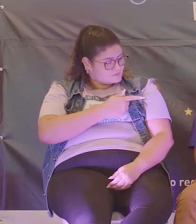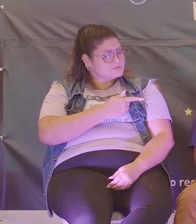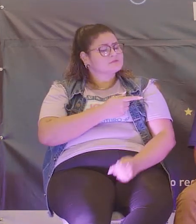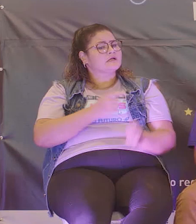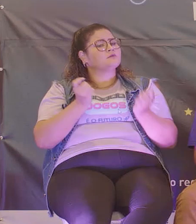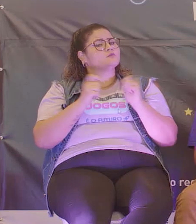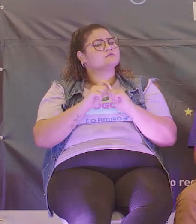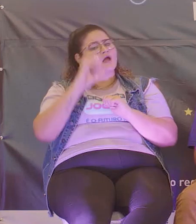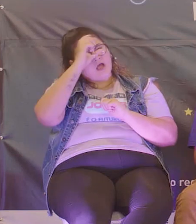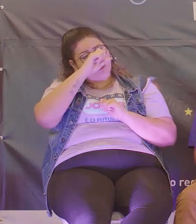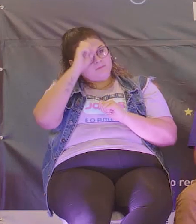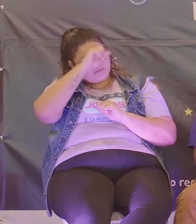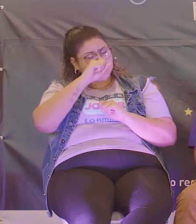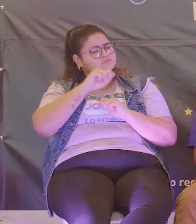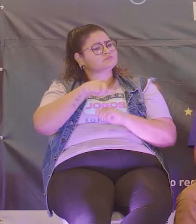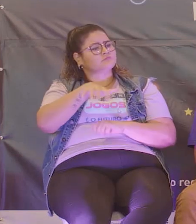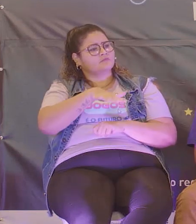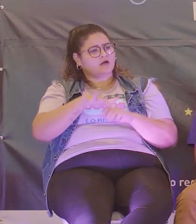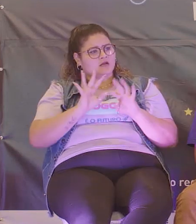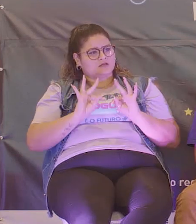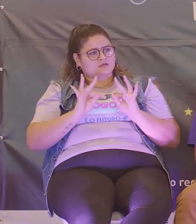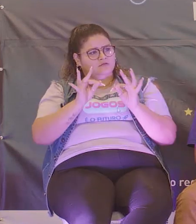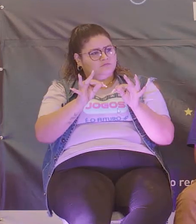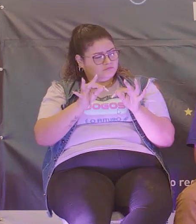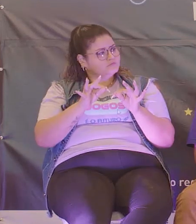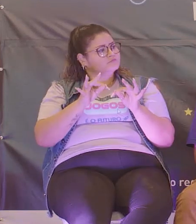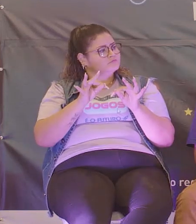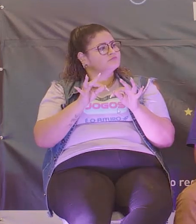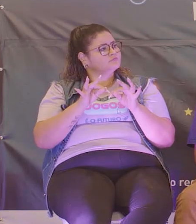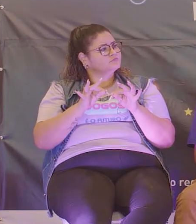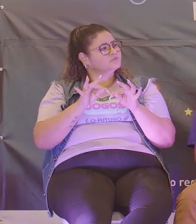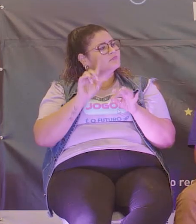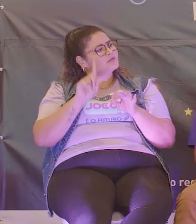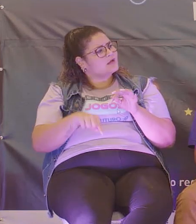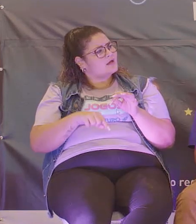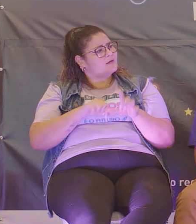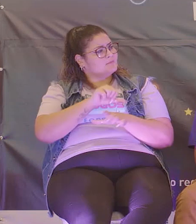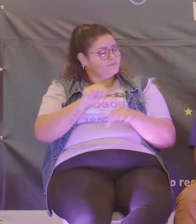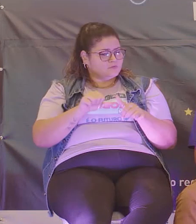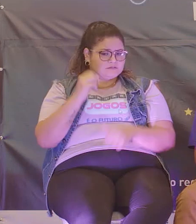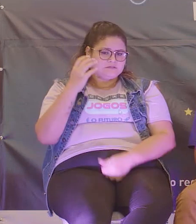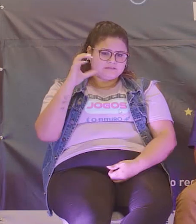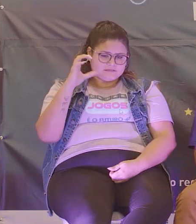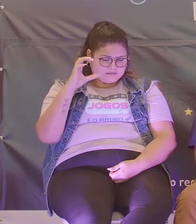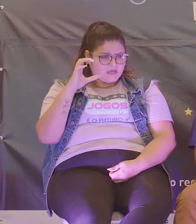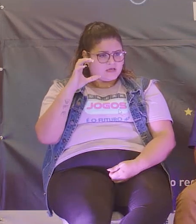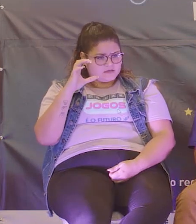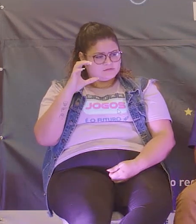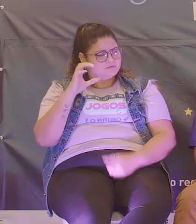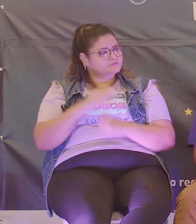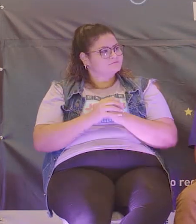dessa realidade aí dos games, né, cara, de jogos. Então a gente introduz lá as crianças lá a programação,